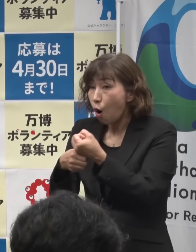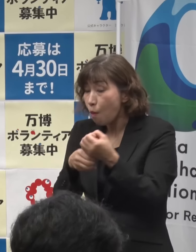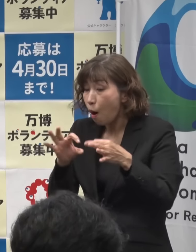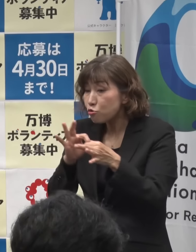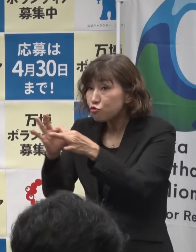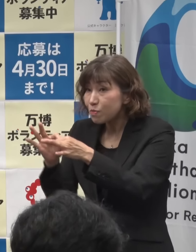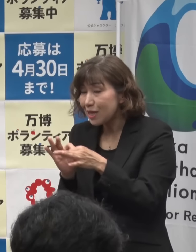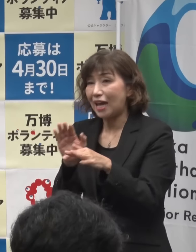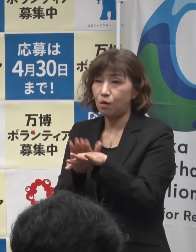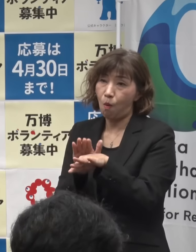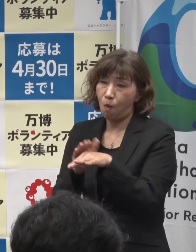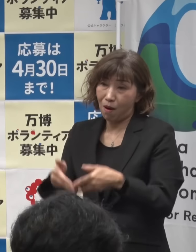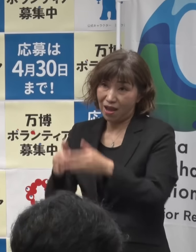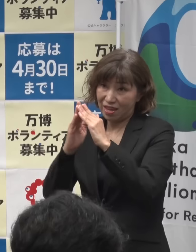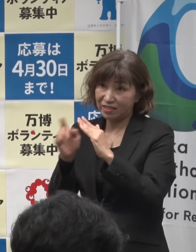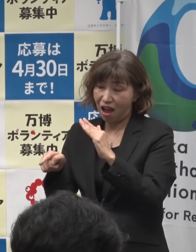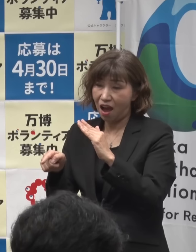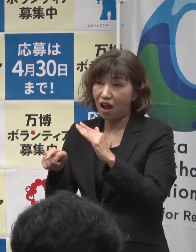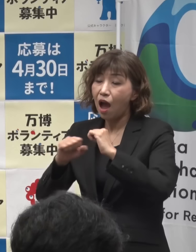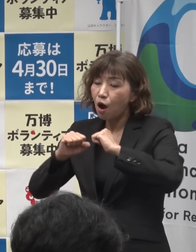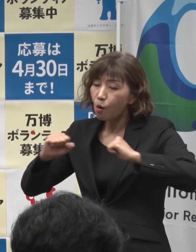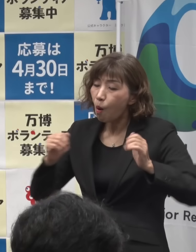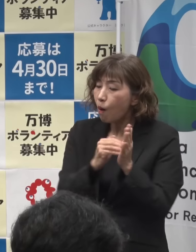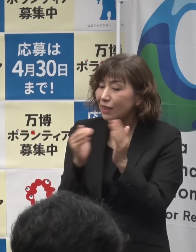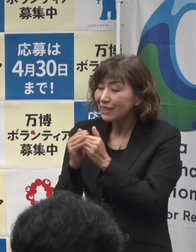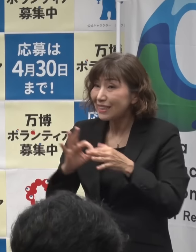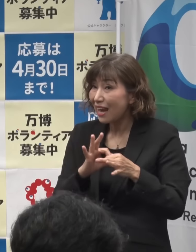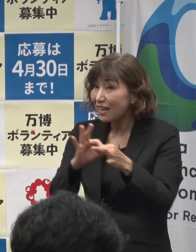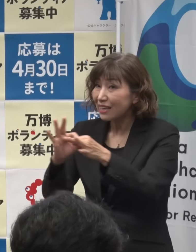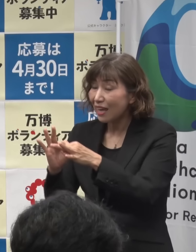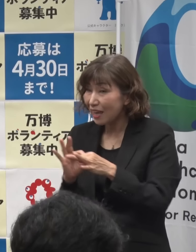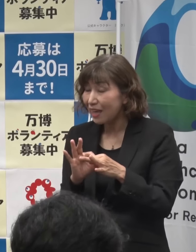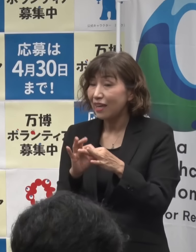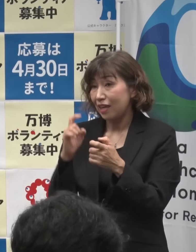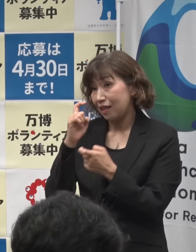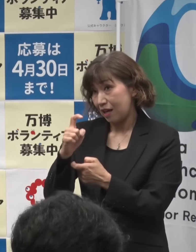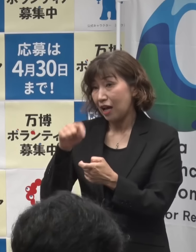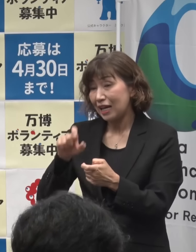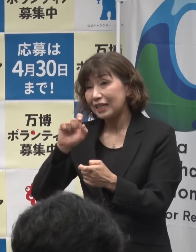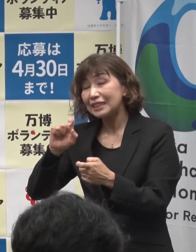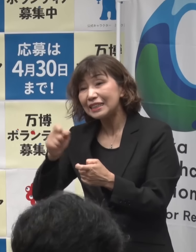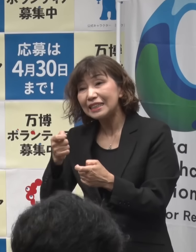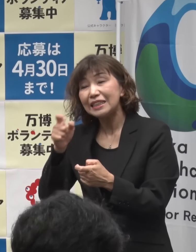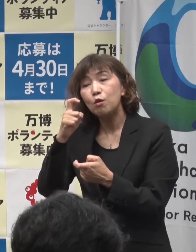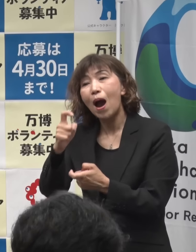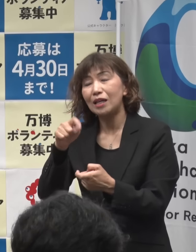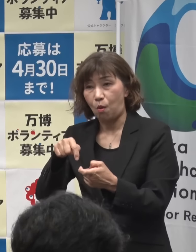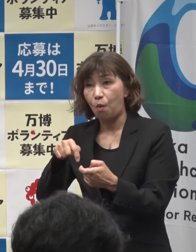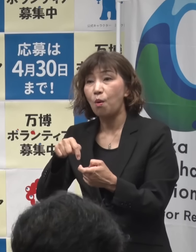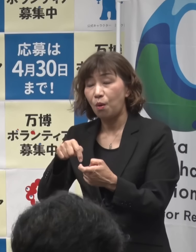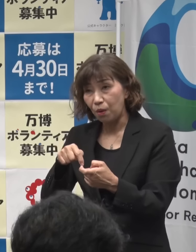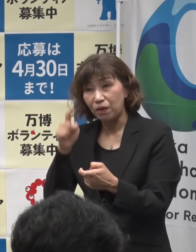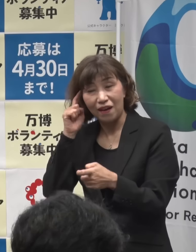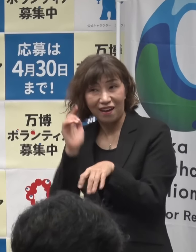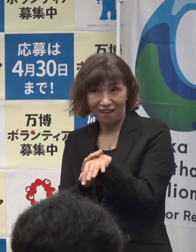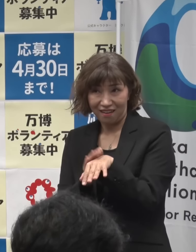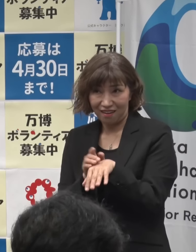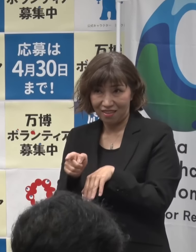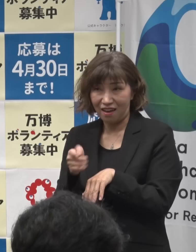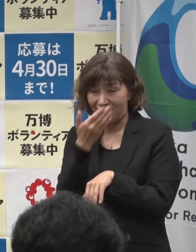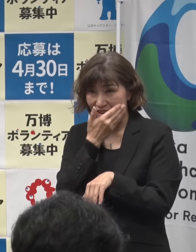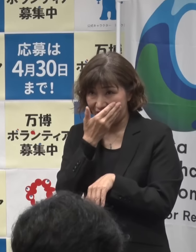で、広域連携をしていくというのはこれからの一つ あのキーワードになってくると、大切な視点になってくると思います。まあ、そういったこ